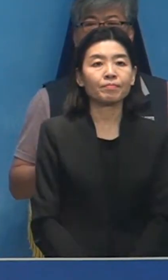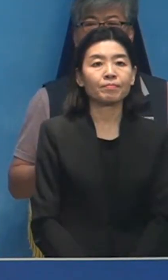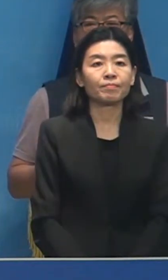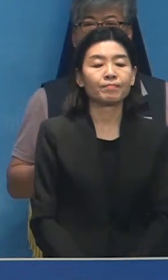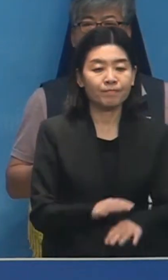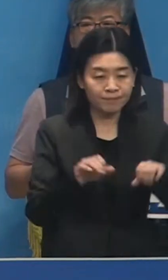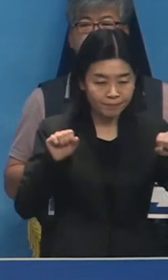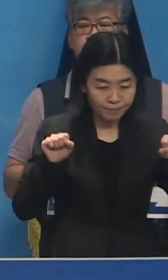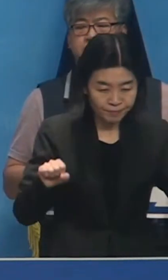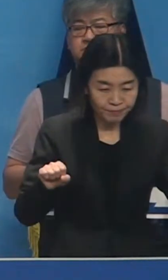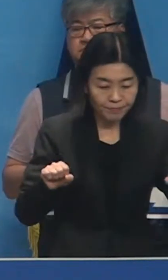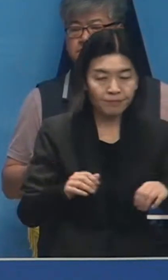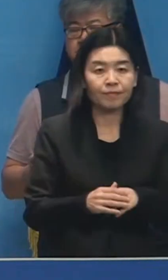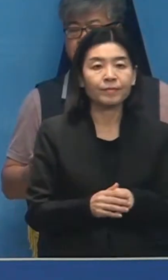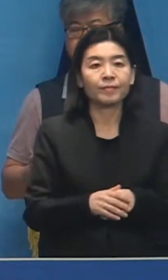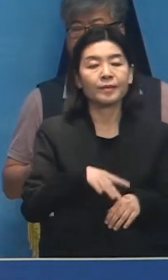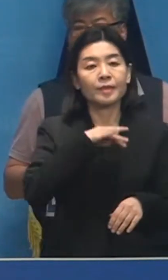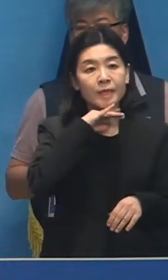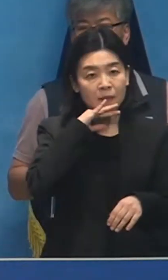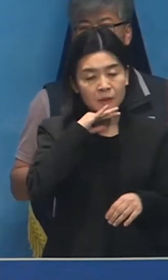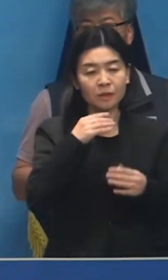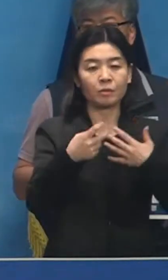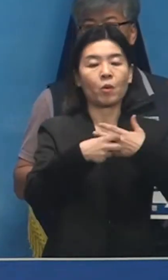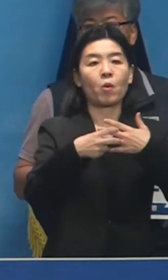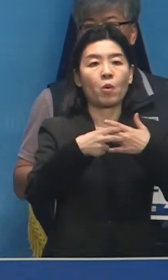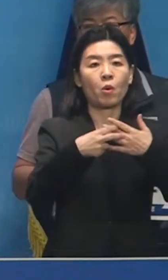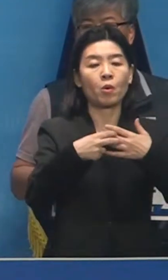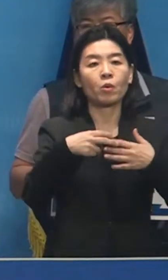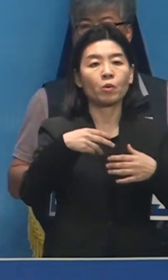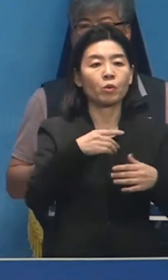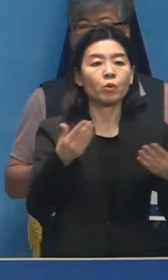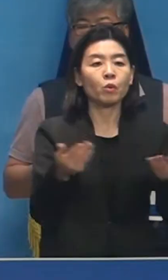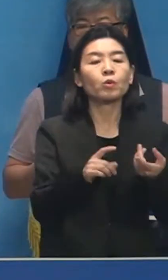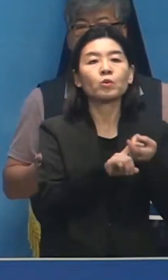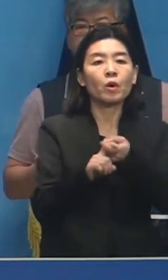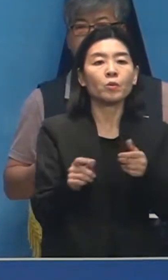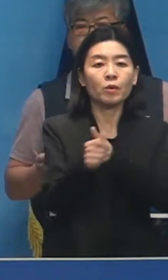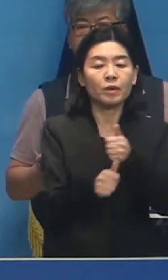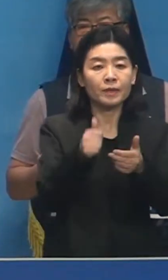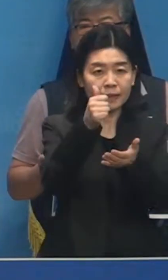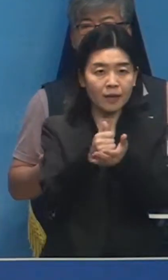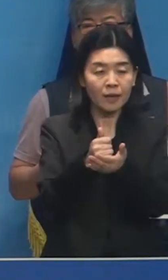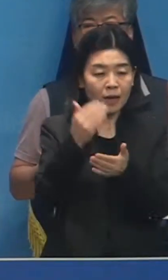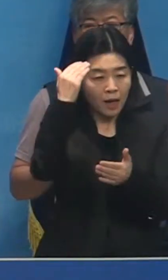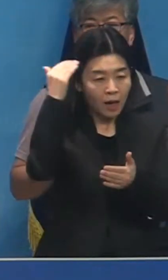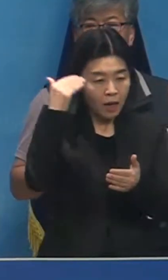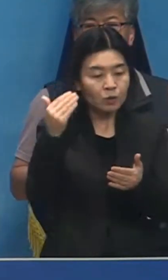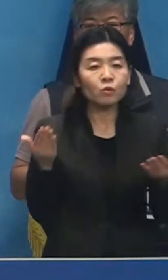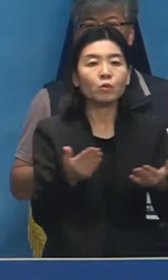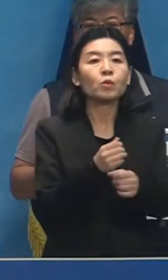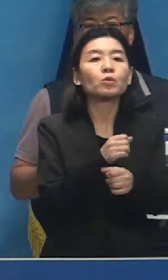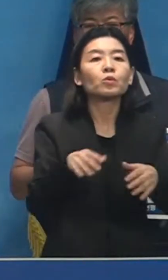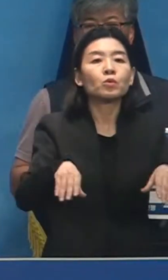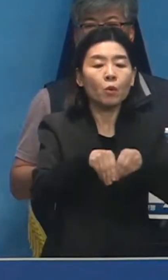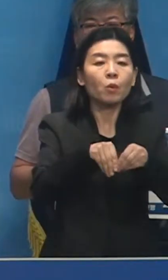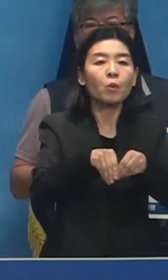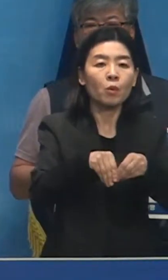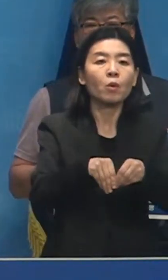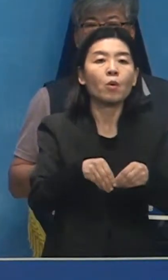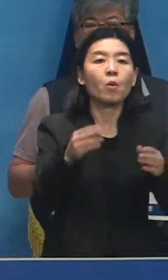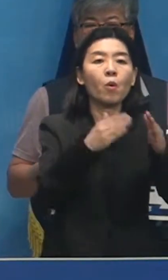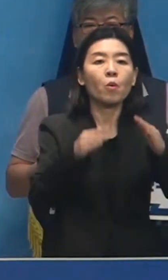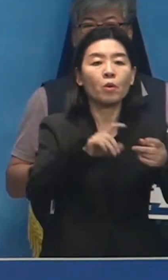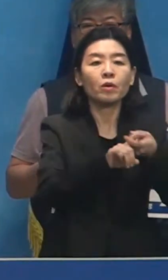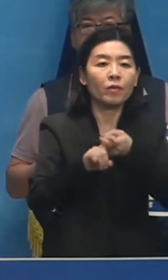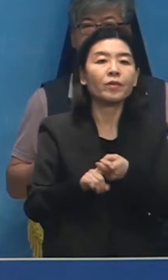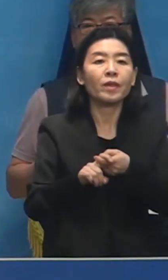네, 안녕하십니까. 세브란스 병원 노동조합 위원장을 겸하고 있는 한국노총 전국공공연대 노련위원장